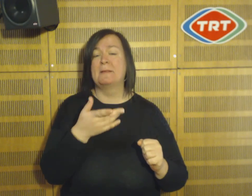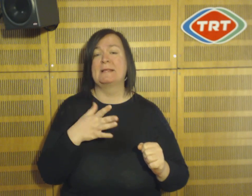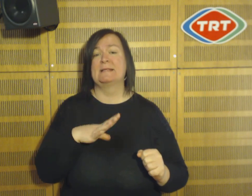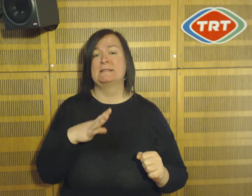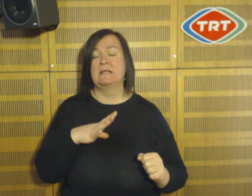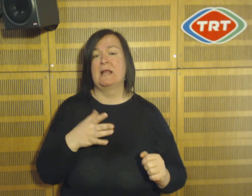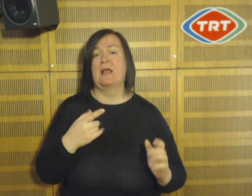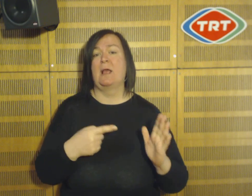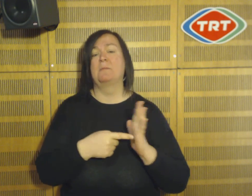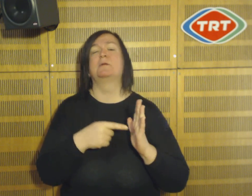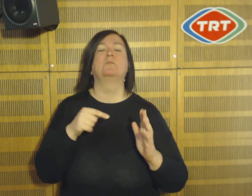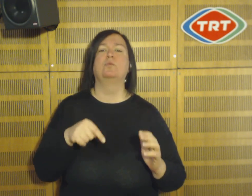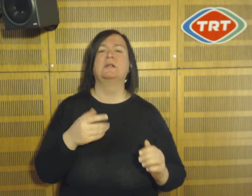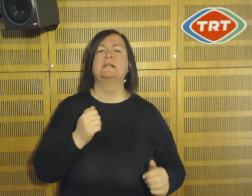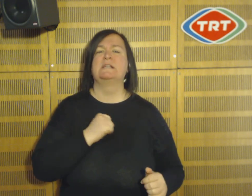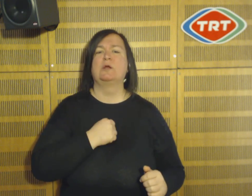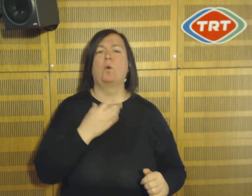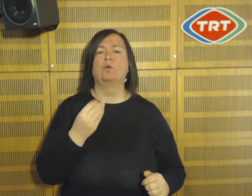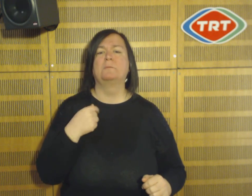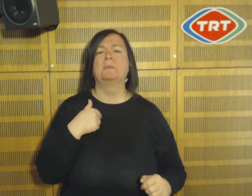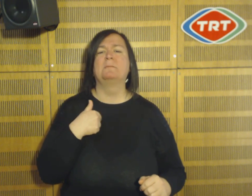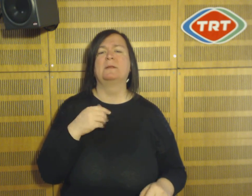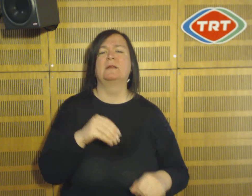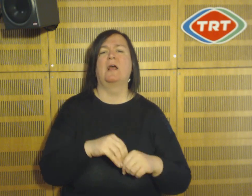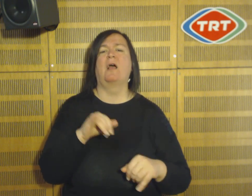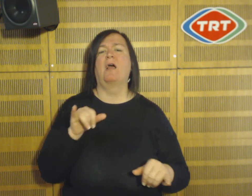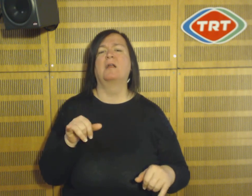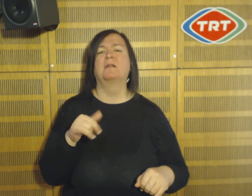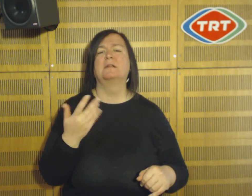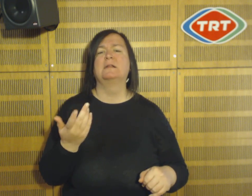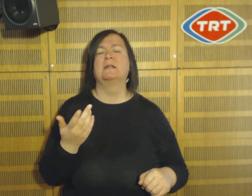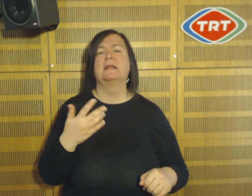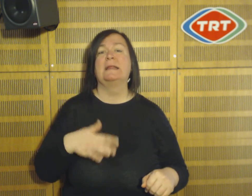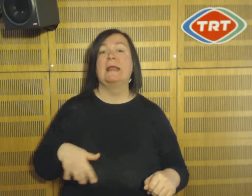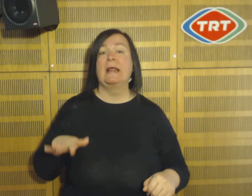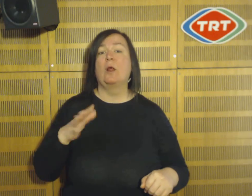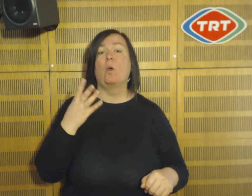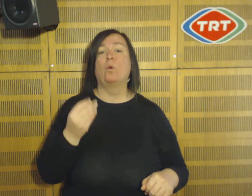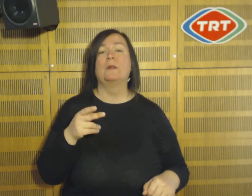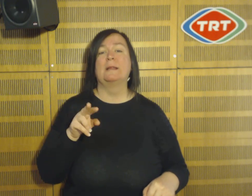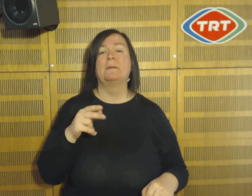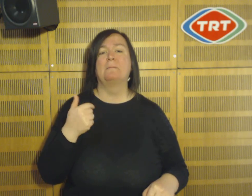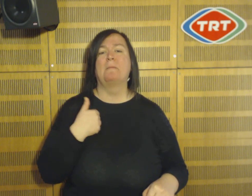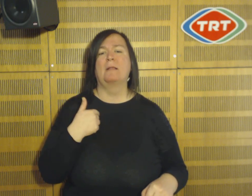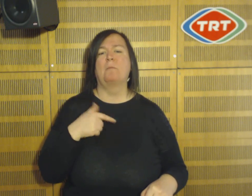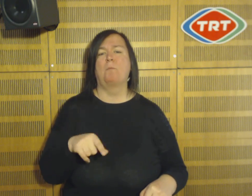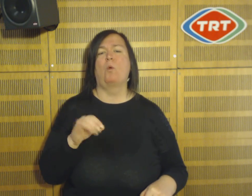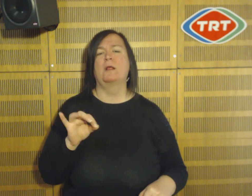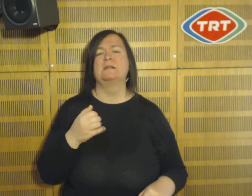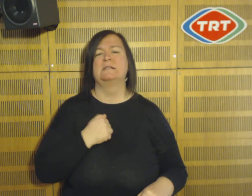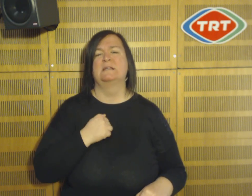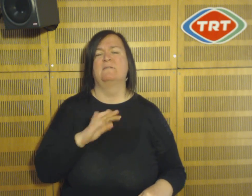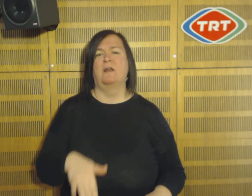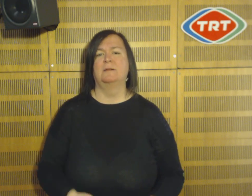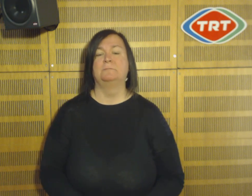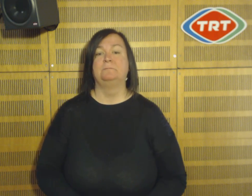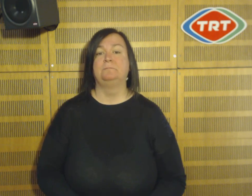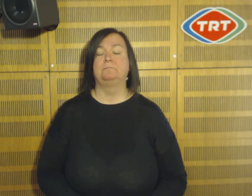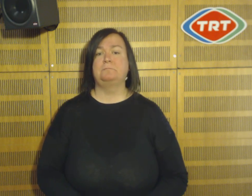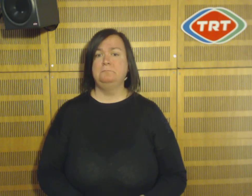amacı bunlarda sıkıntı olduğu için Benim de aynı şekilde genellikle olduğu gibi bende de böyle sıkıntılar vardı Eee pek çok